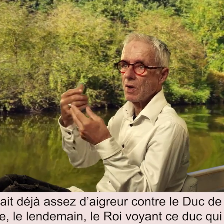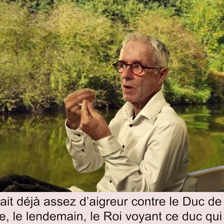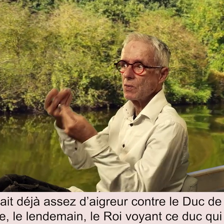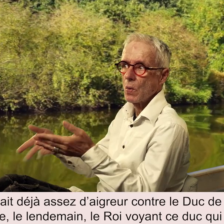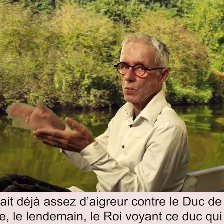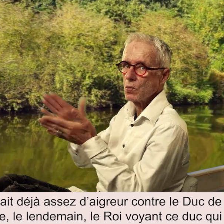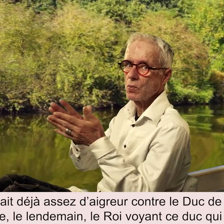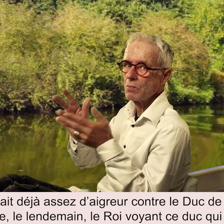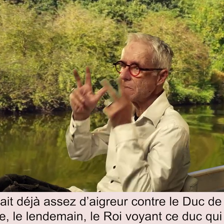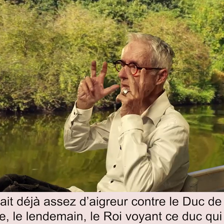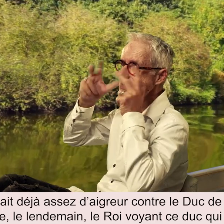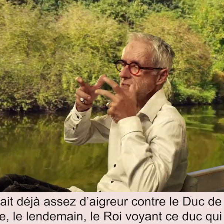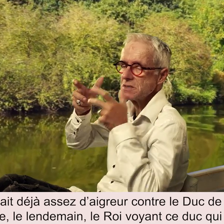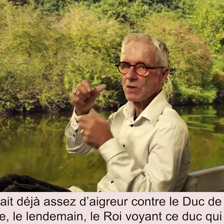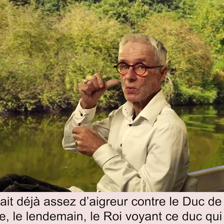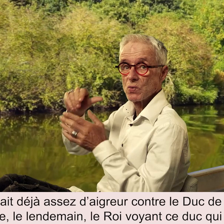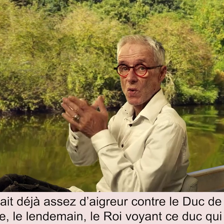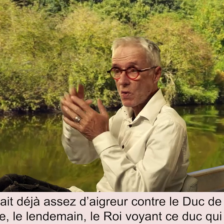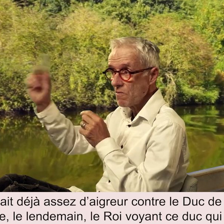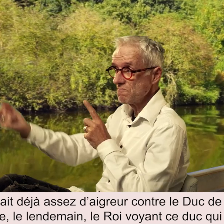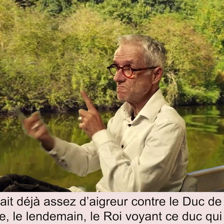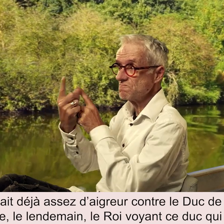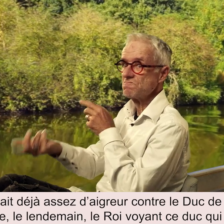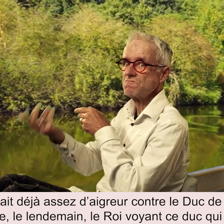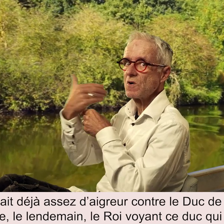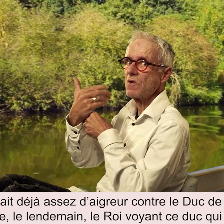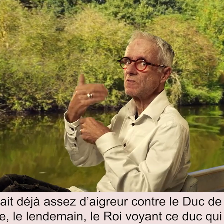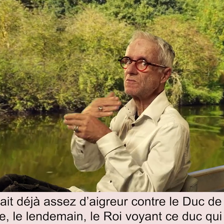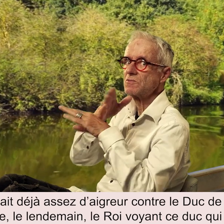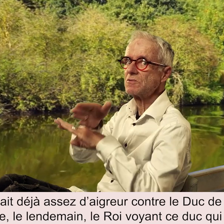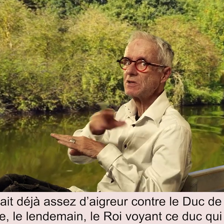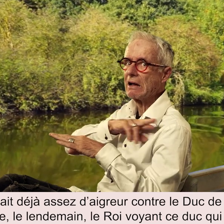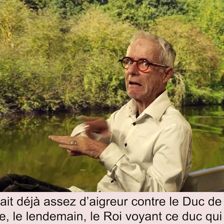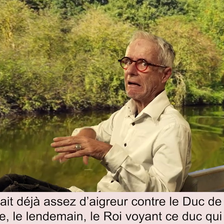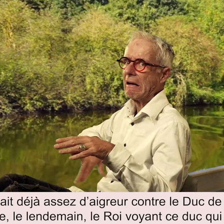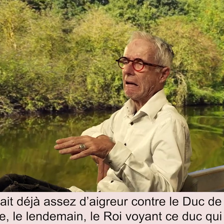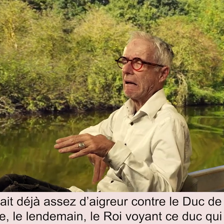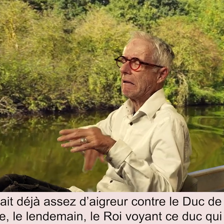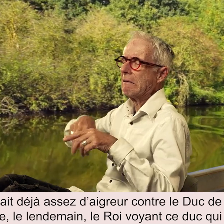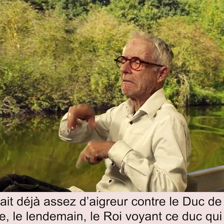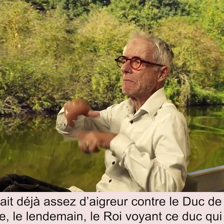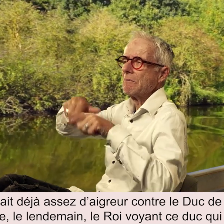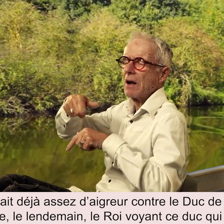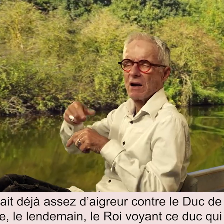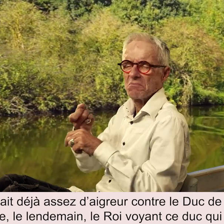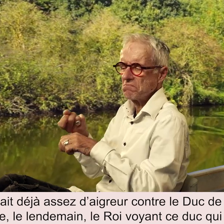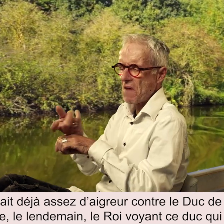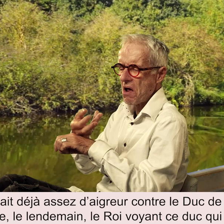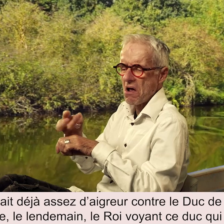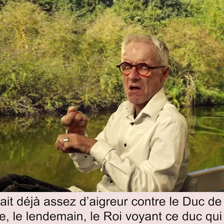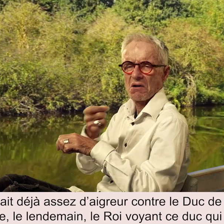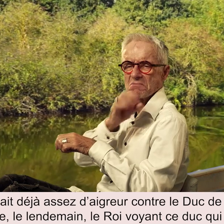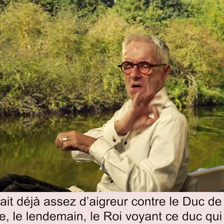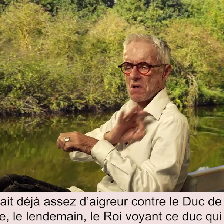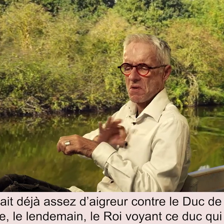roi voyant ce duc qui se présentait pour entrer au bal chez la reine, paré d'un nombre infini de pierreries, Mais plus